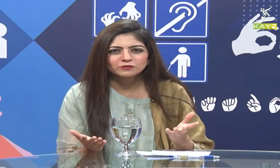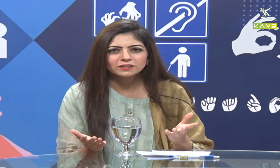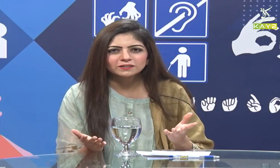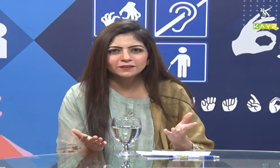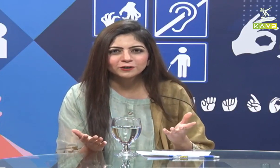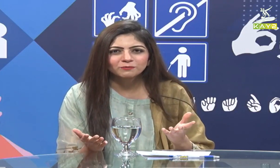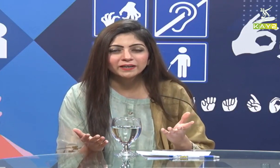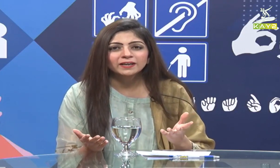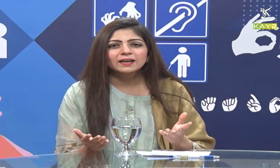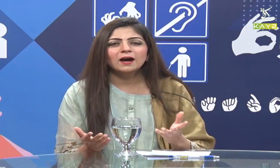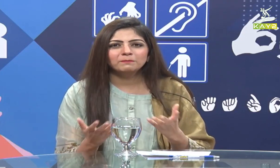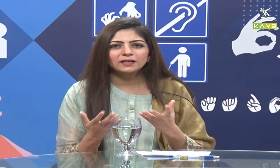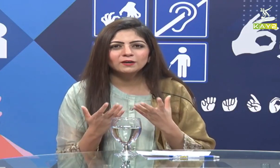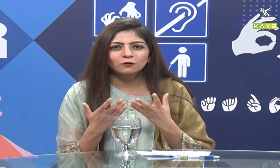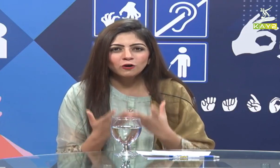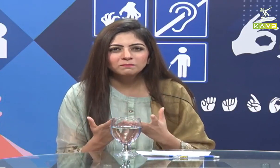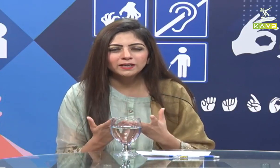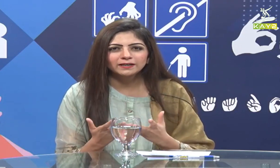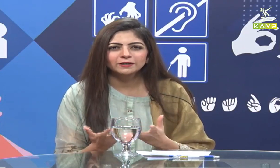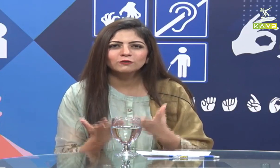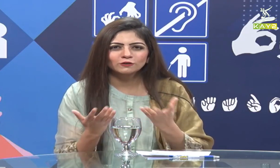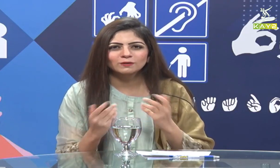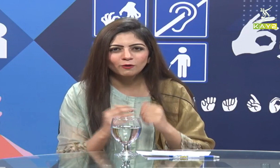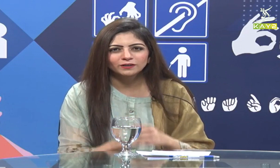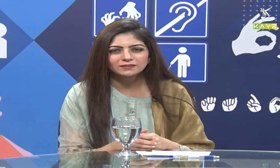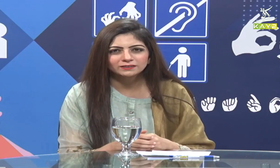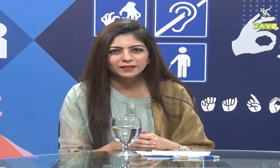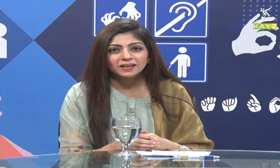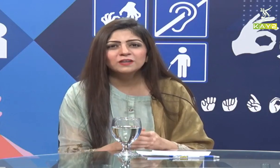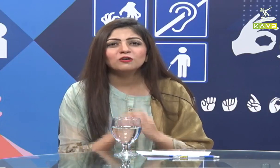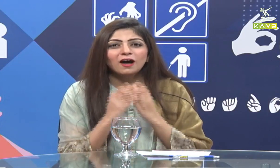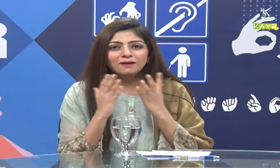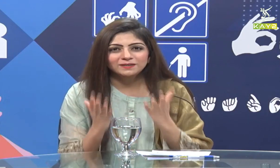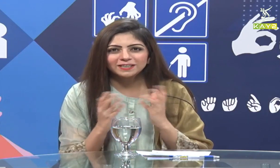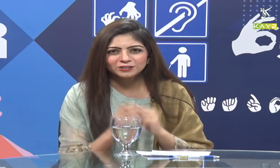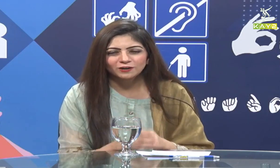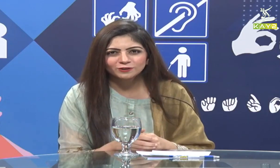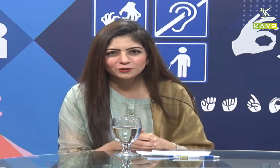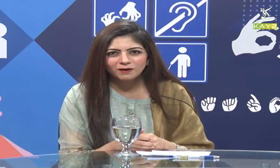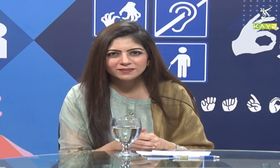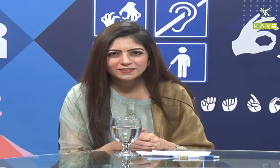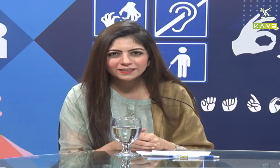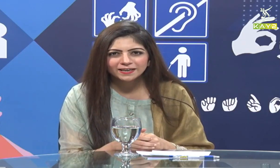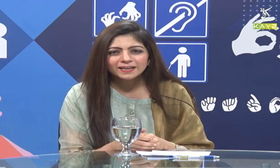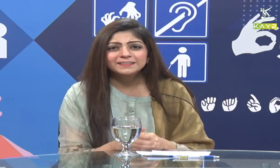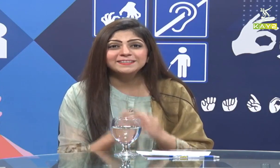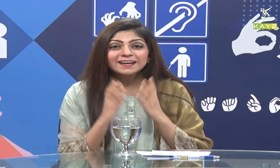की ज़िंदगियों में अपना रोल प्ले करके उनको सपोर्ट कर सकता है। तो आप भी ये इशारों की ज़ुबान सीखें, ये